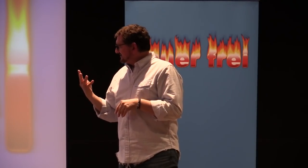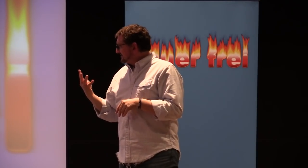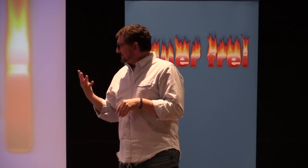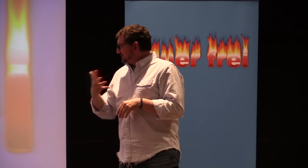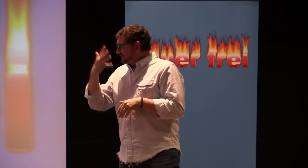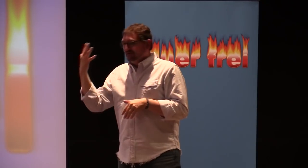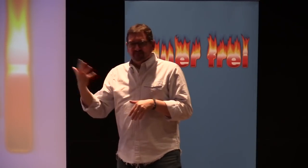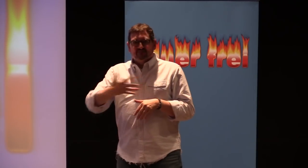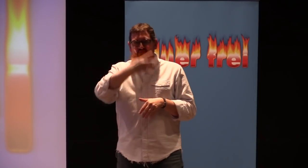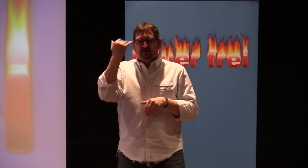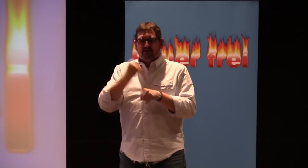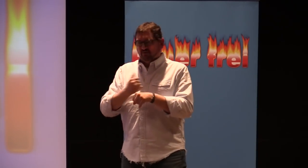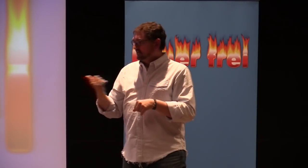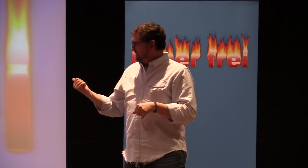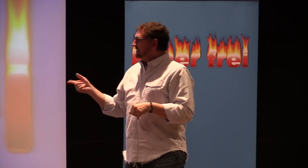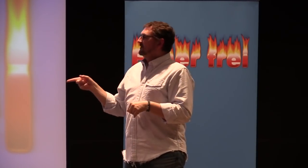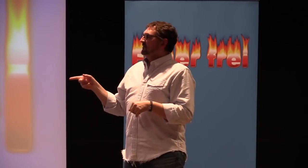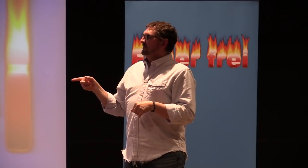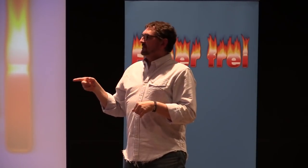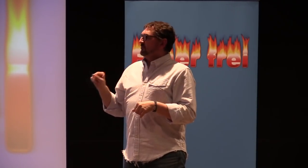4 Jahre, ja, fast 5 Jahre, genau.